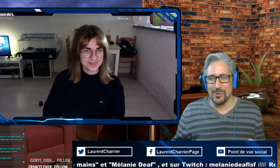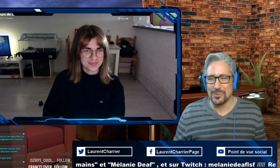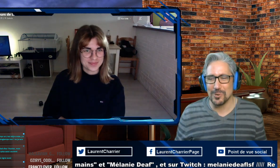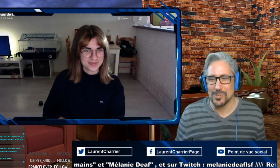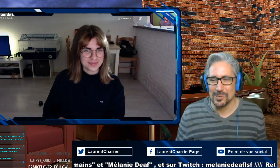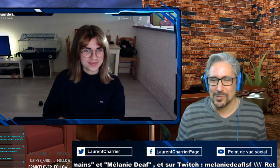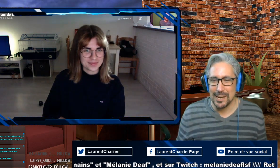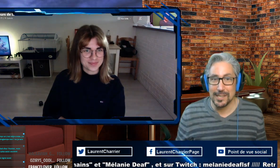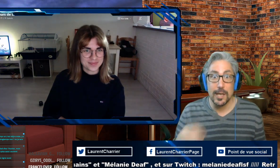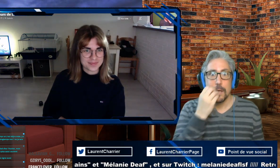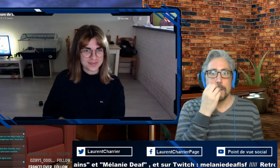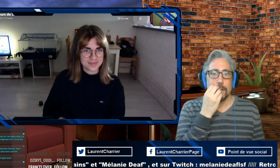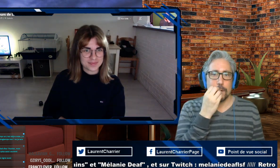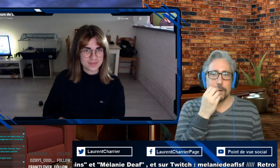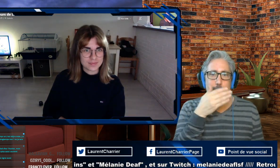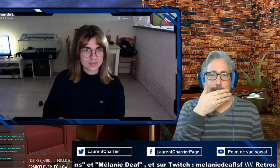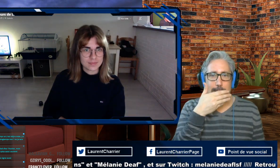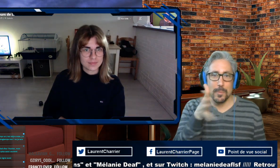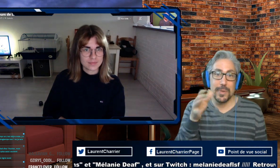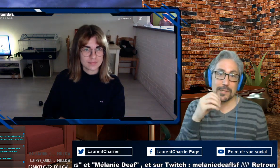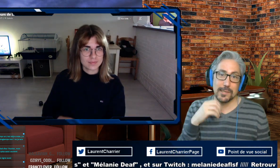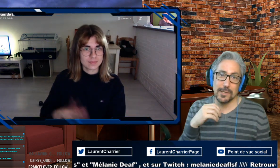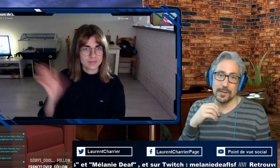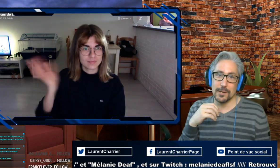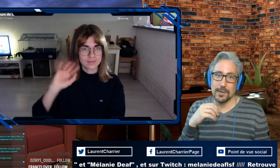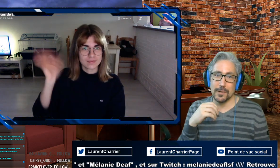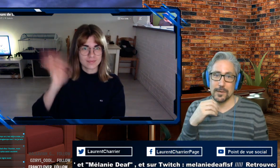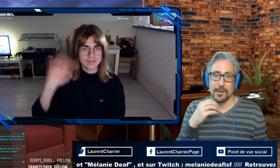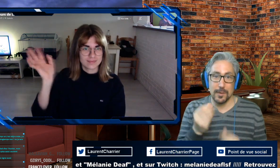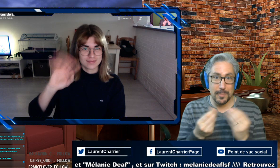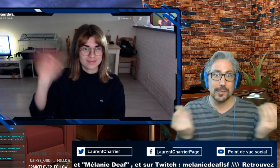10 secondes le temps que je lance le raid.